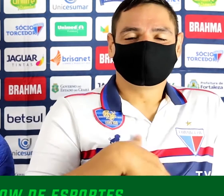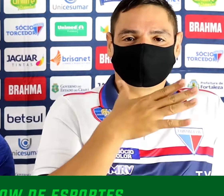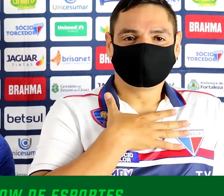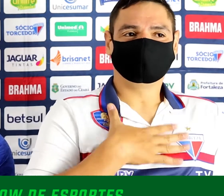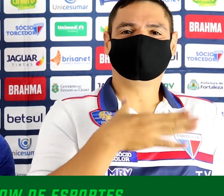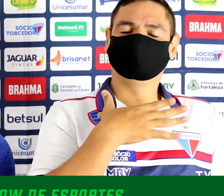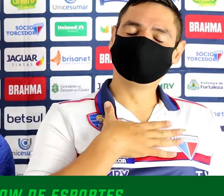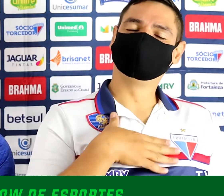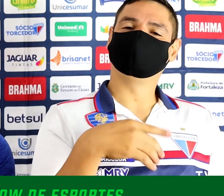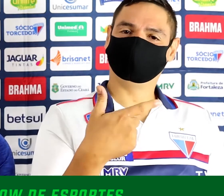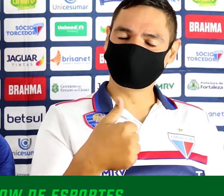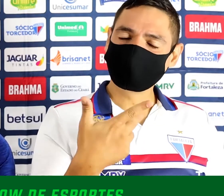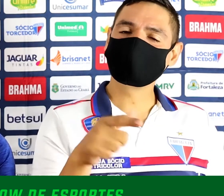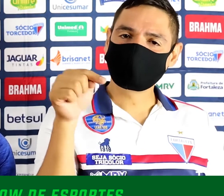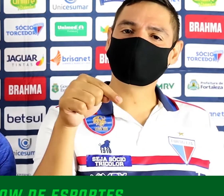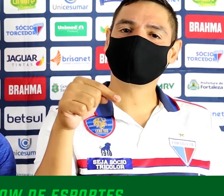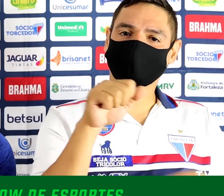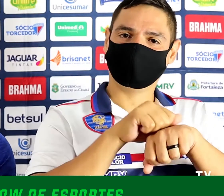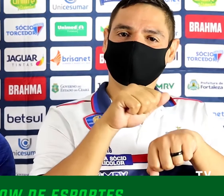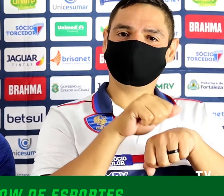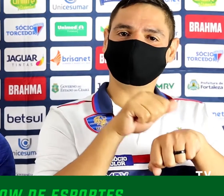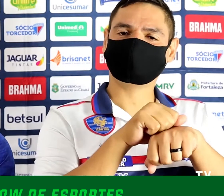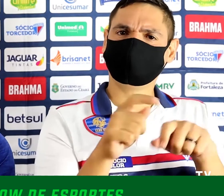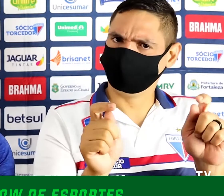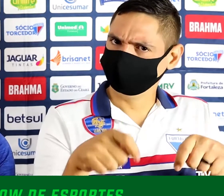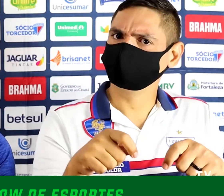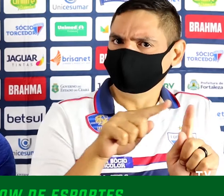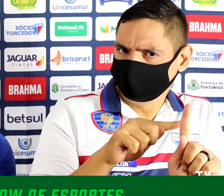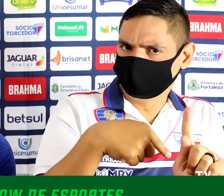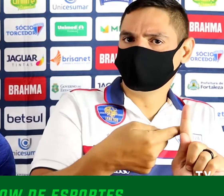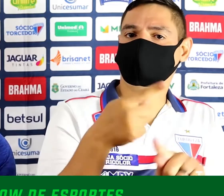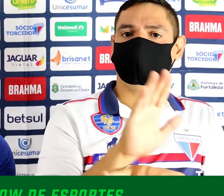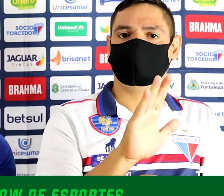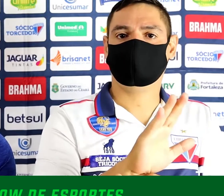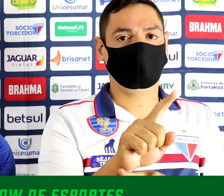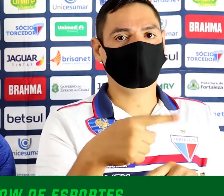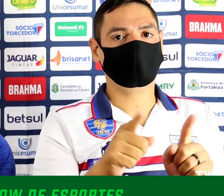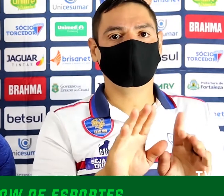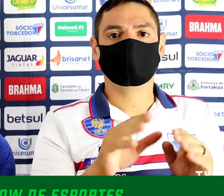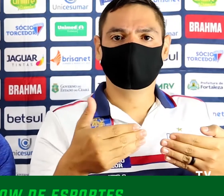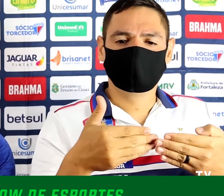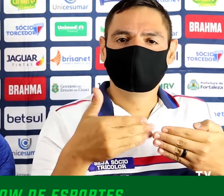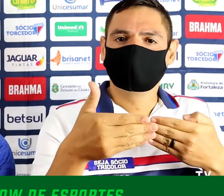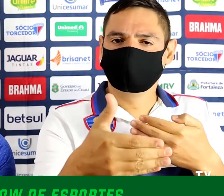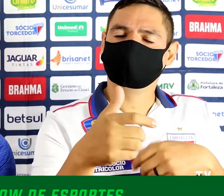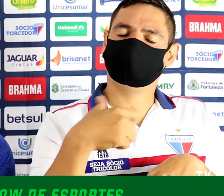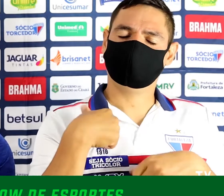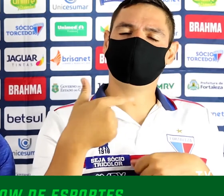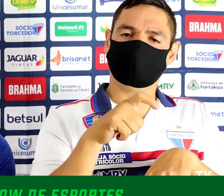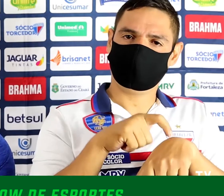né, estou me sentindo bem tranquilo. Acho que dá para render um pouco mais ainda, mas isso é com o tempo, isso